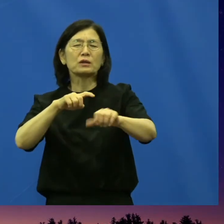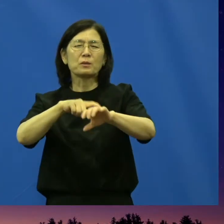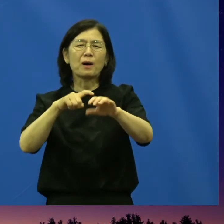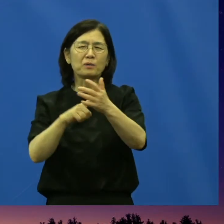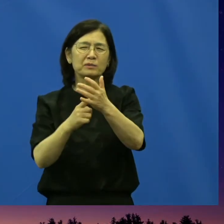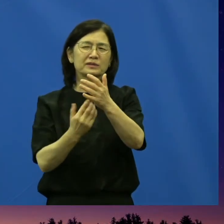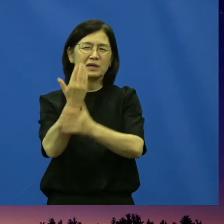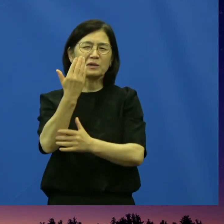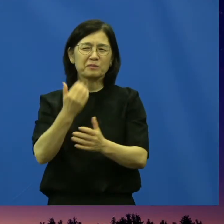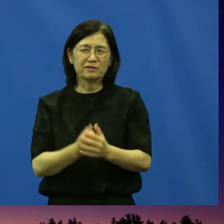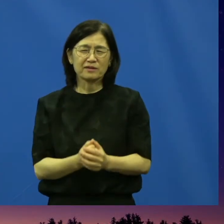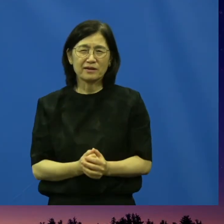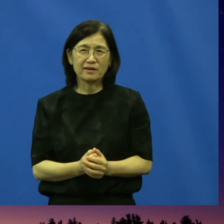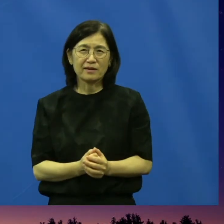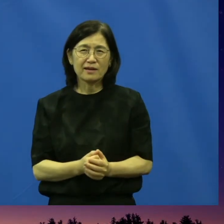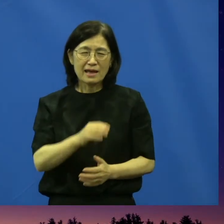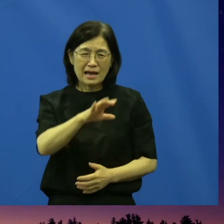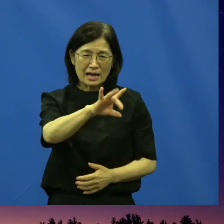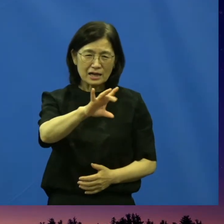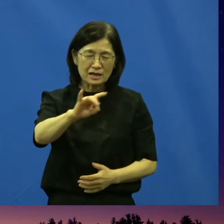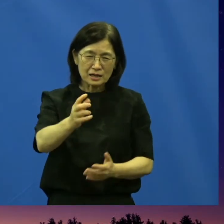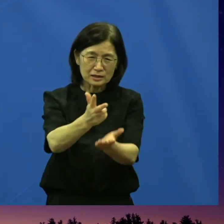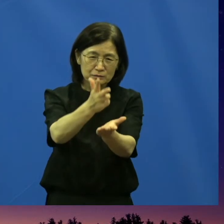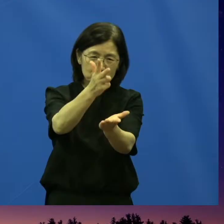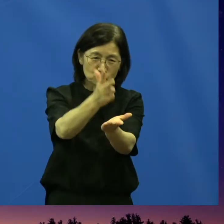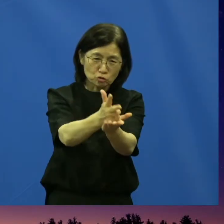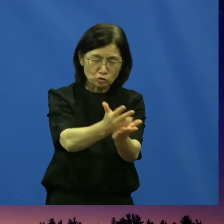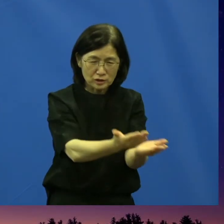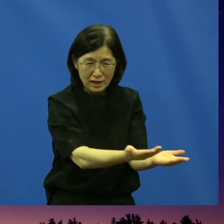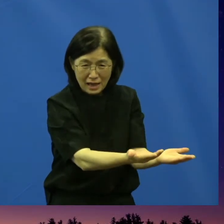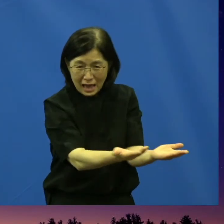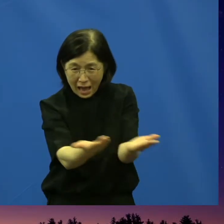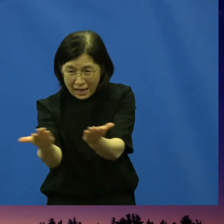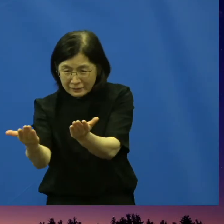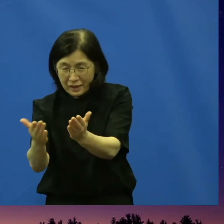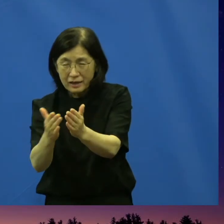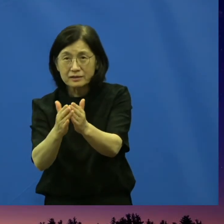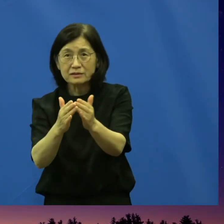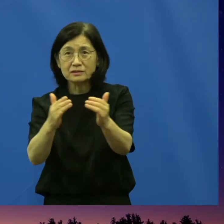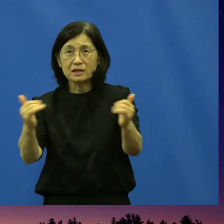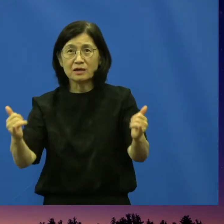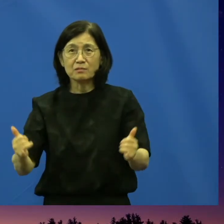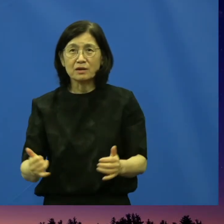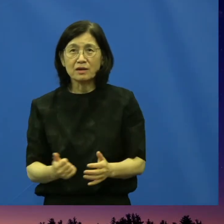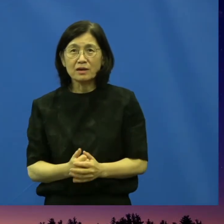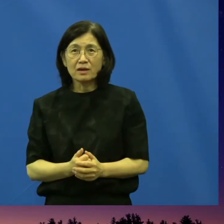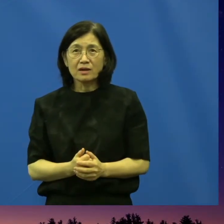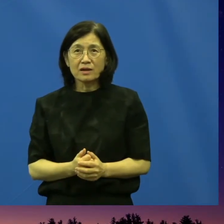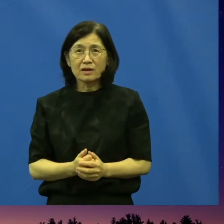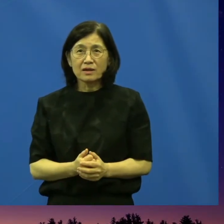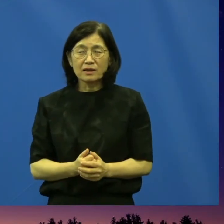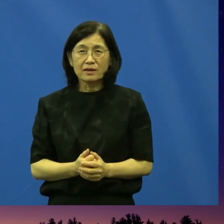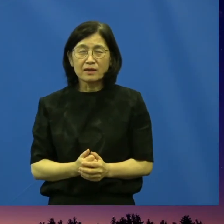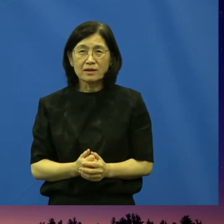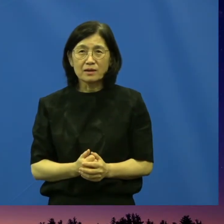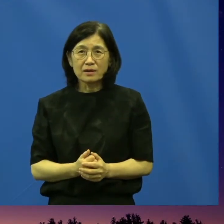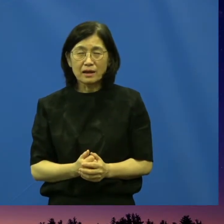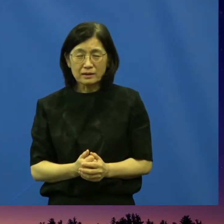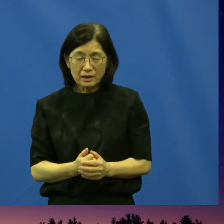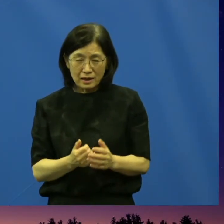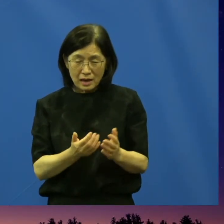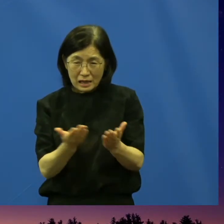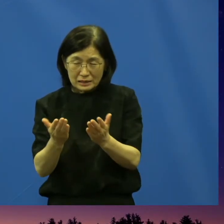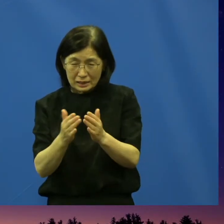그래서 가끔 우리 이제 주차 안내하시는 분들 위협을 느낀다고 그래요. 왕 하는 이렇게 하는데 주차 안내위원회